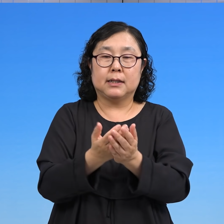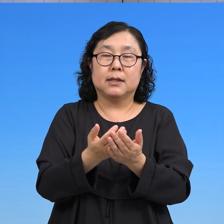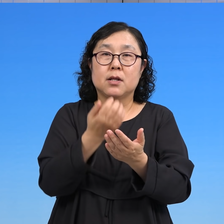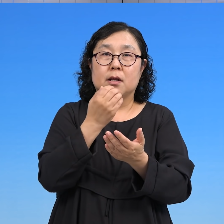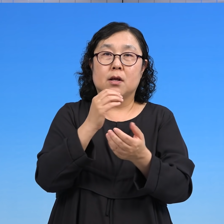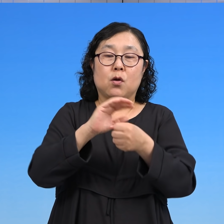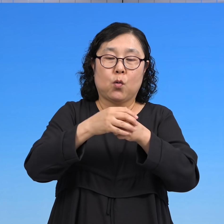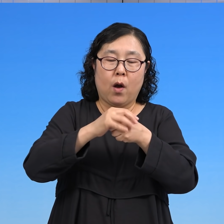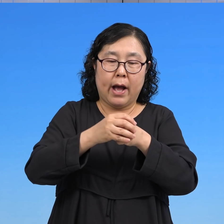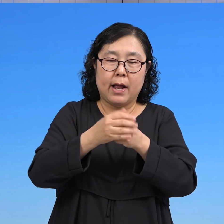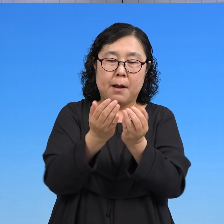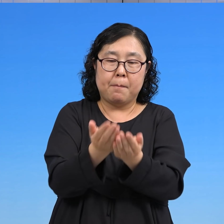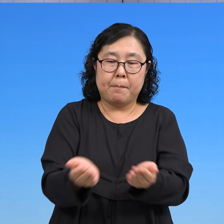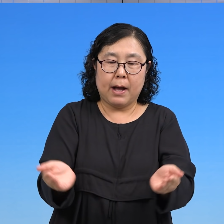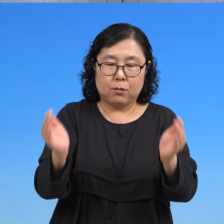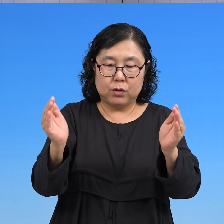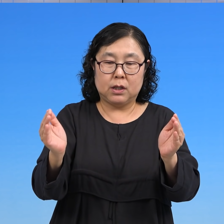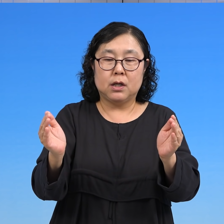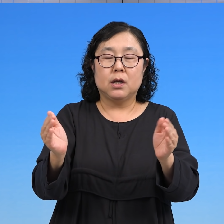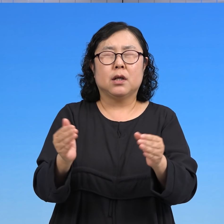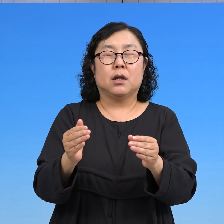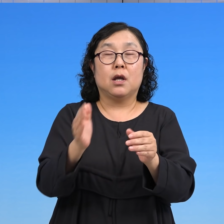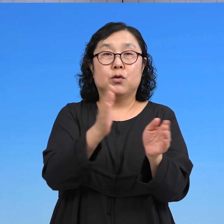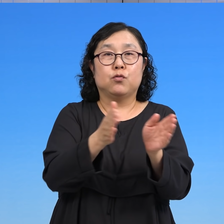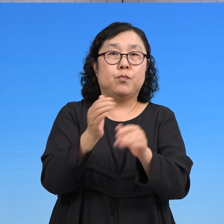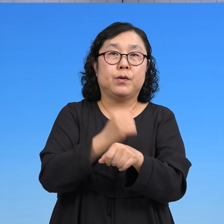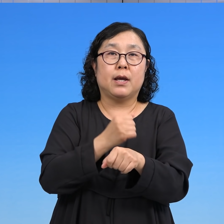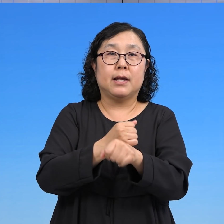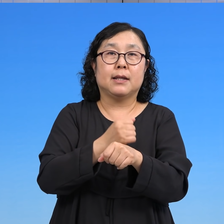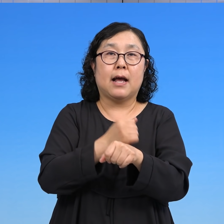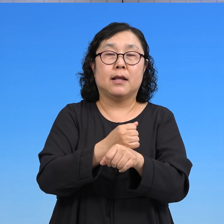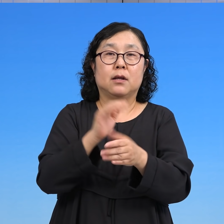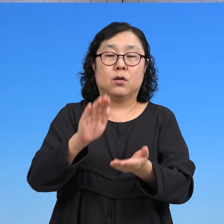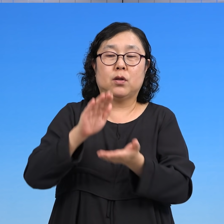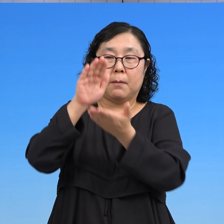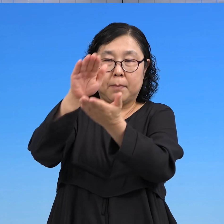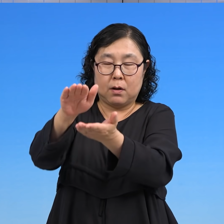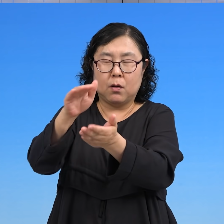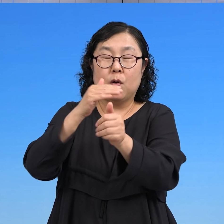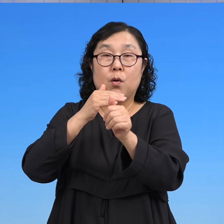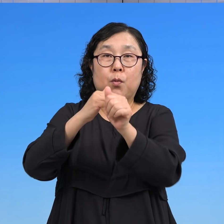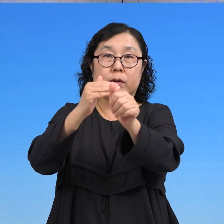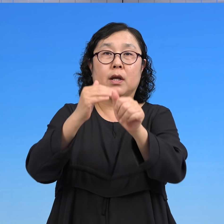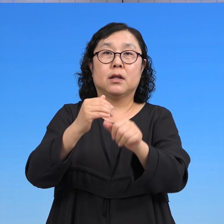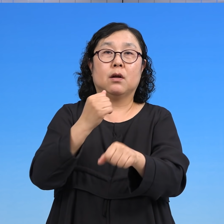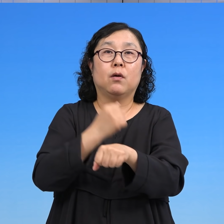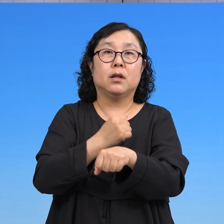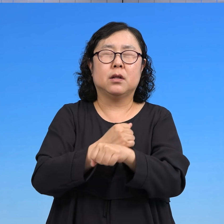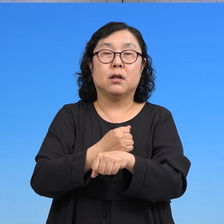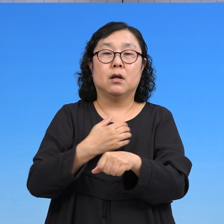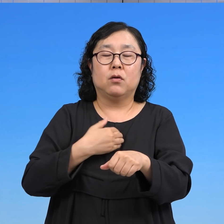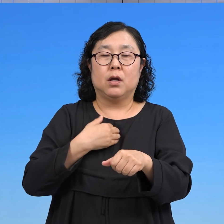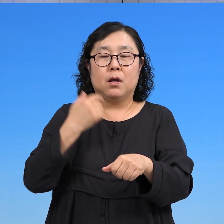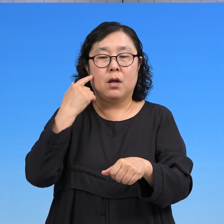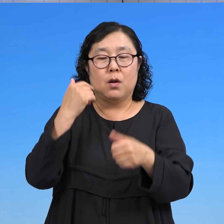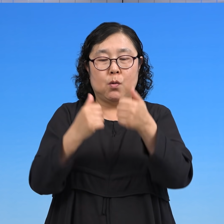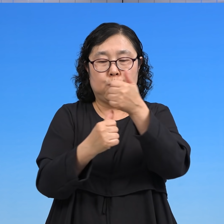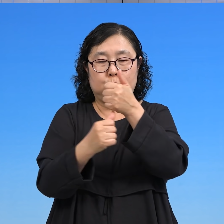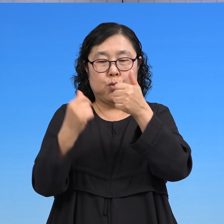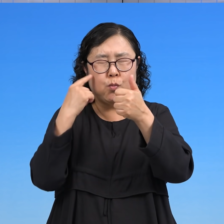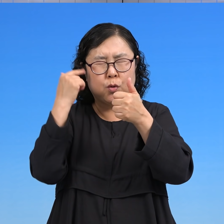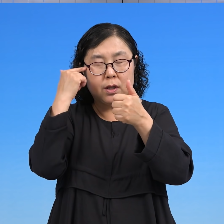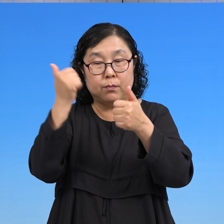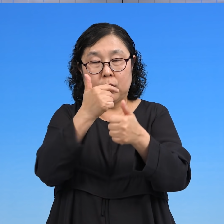조그마한 과일 바구니를 하나 선물로 준비해서 이걸 택배로 보내드려야 되겠다 그랬더니요, 참 우리 교역자들이